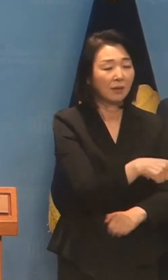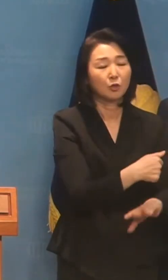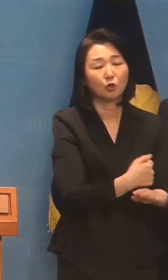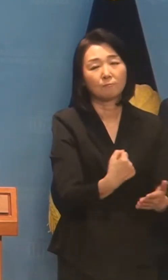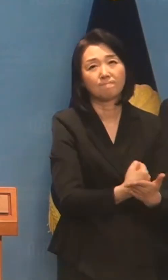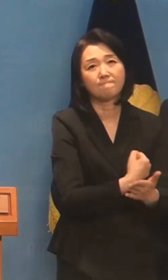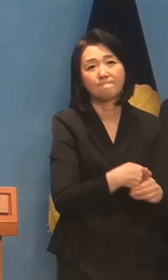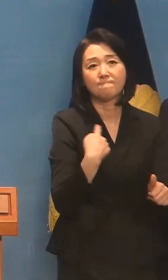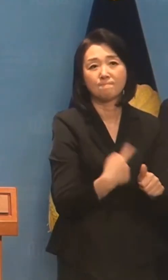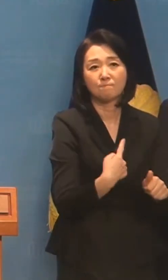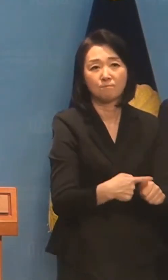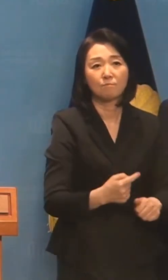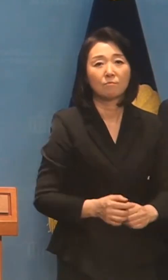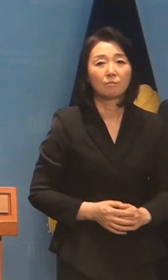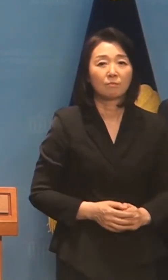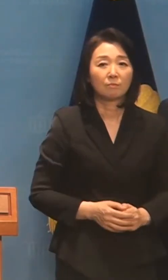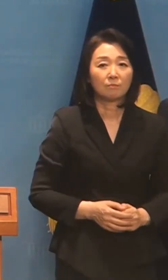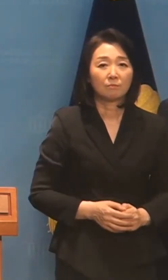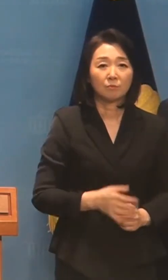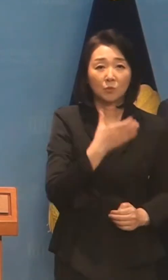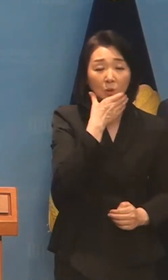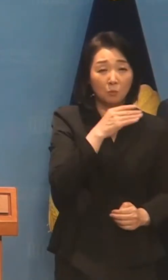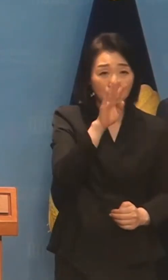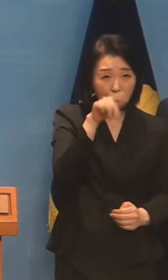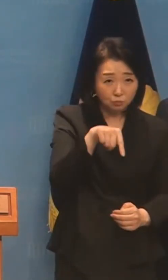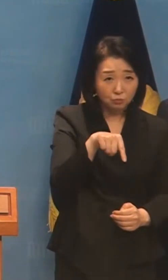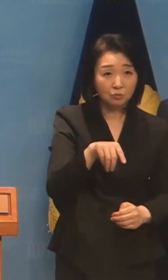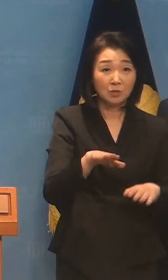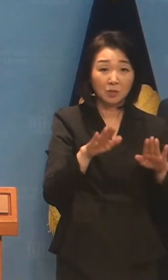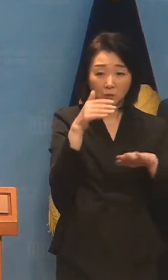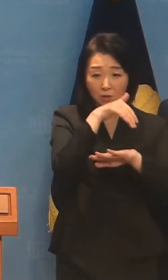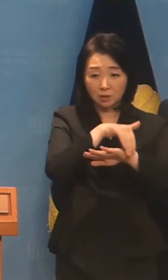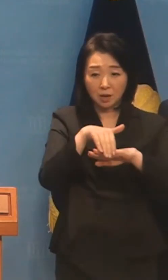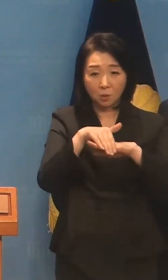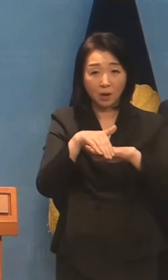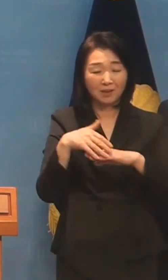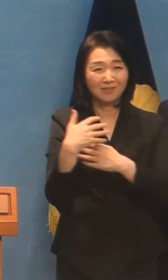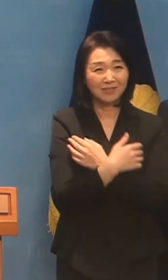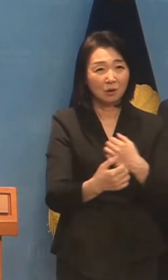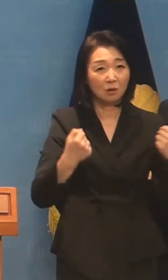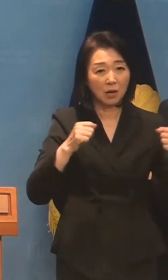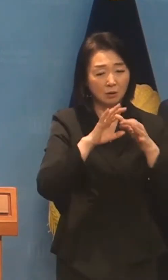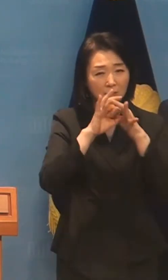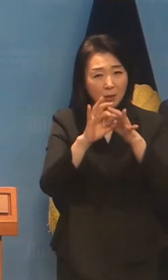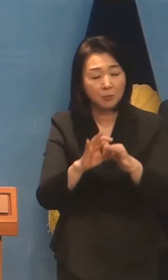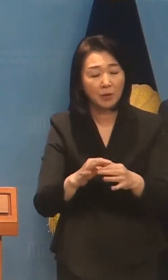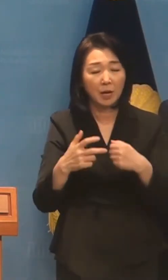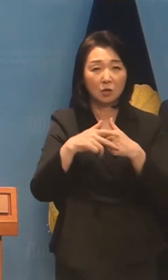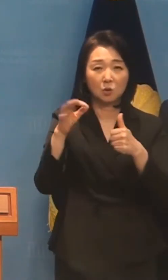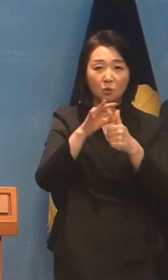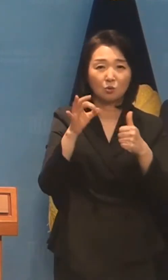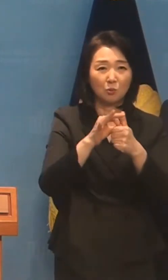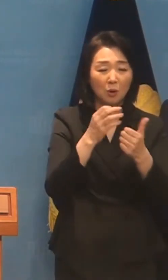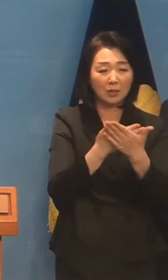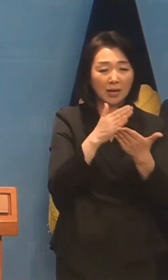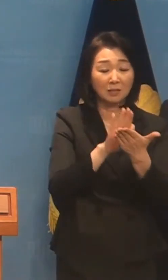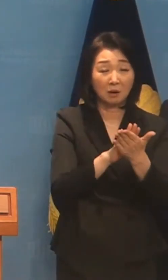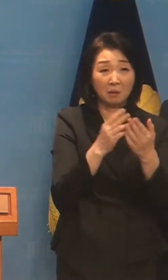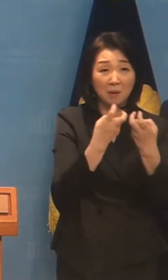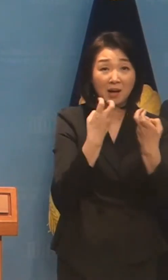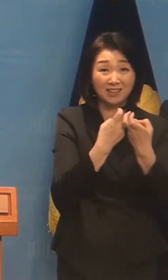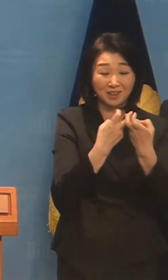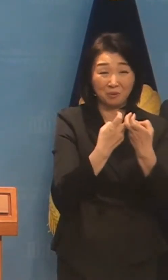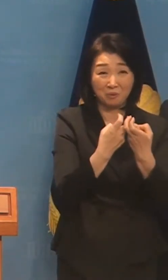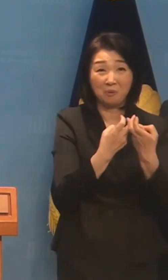없습니다. 한편 복지부는 이번 계획을 건강하고 지속 가능한 의료급여 개선 방안이라 이름